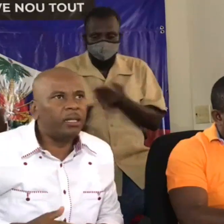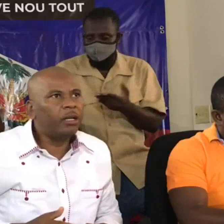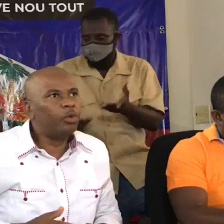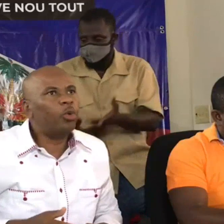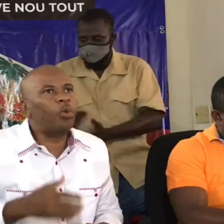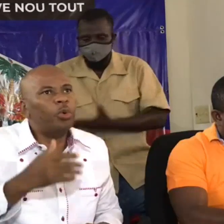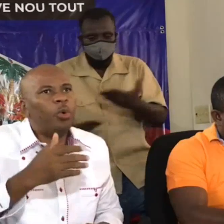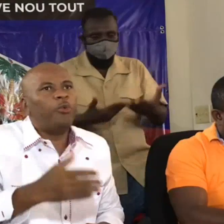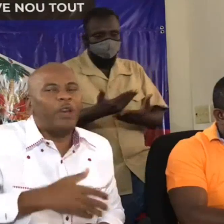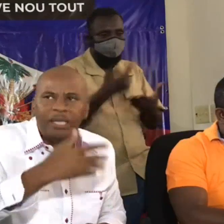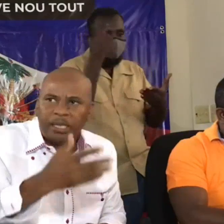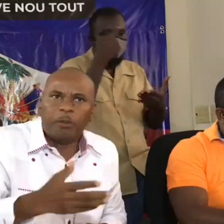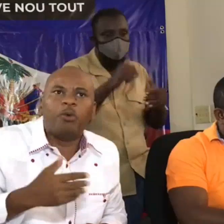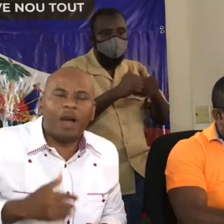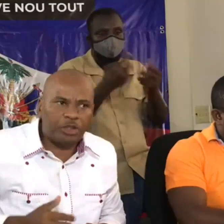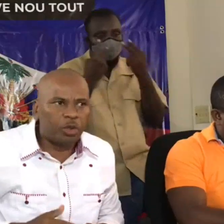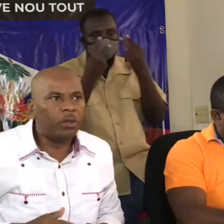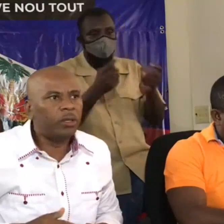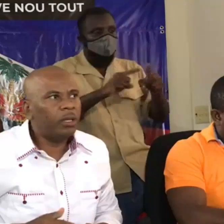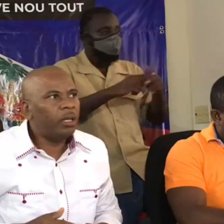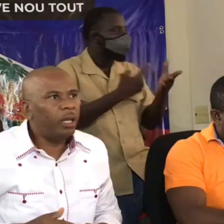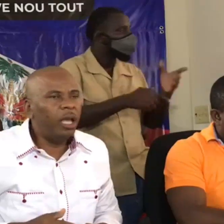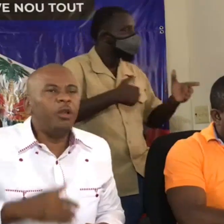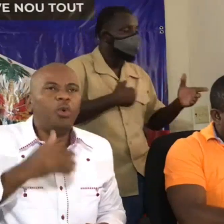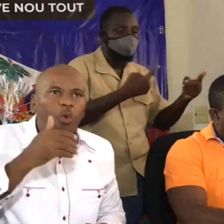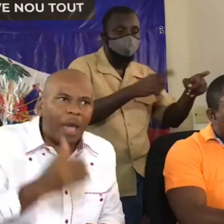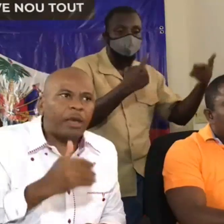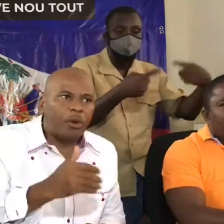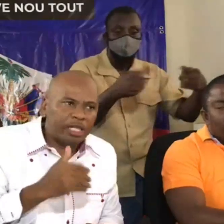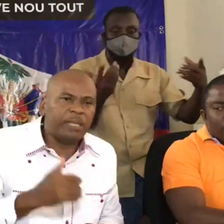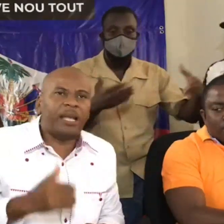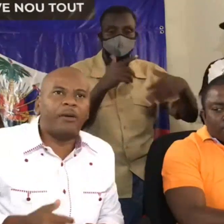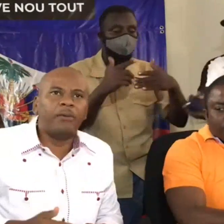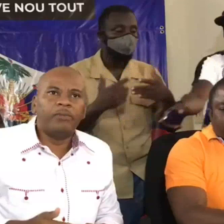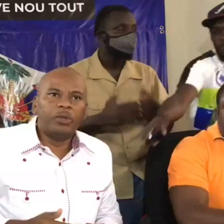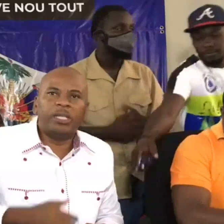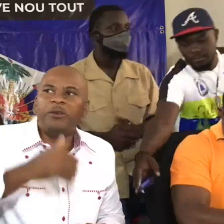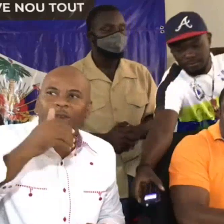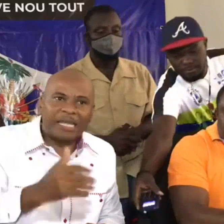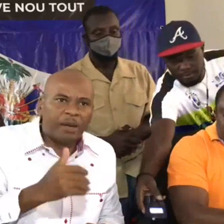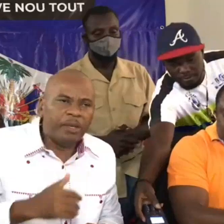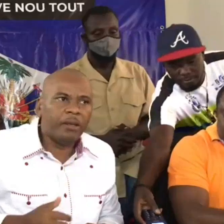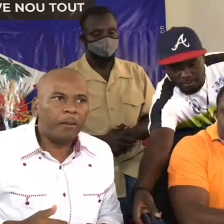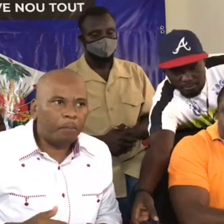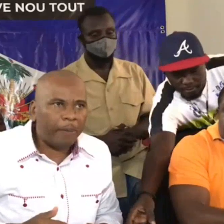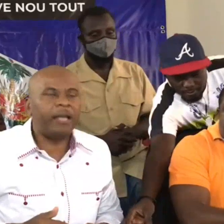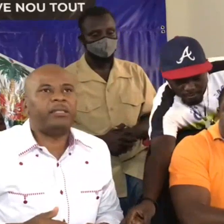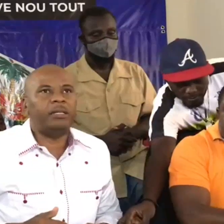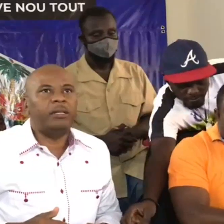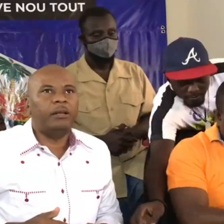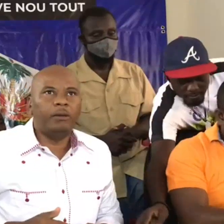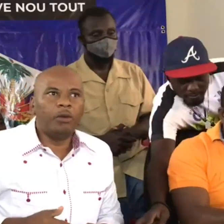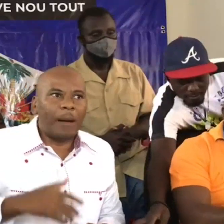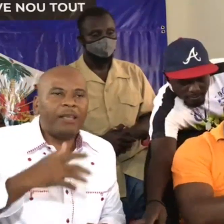haïtien, nous féliciter pour le courage. Et nous croyons que le congressman Sayo, c'est des vrais amis du peuple